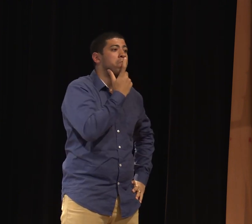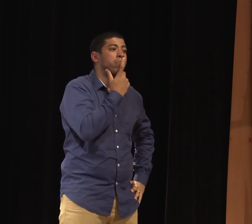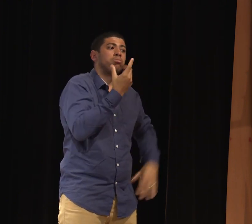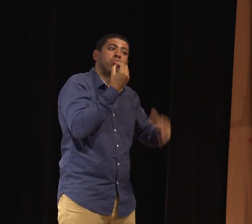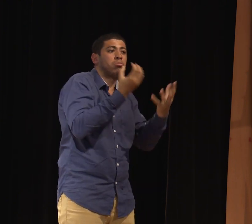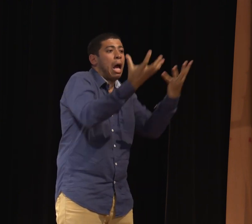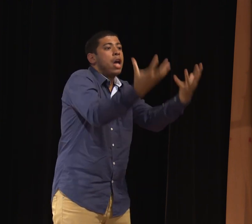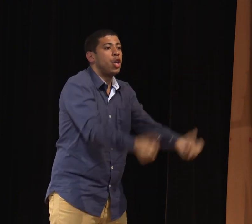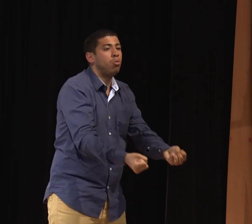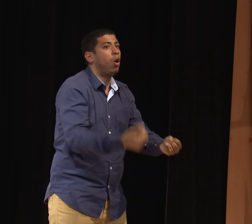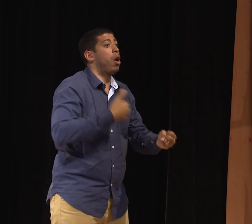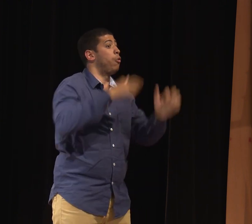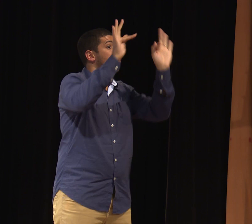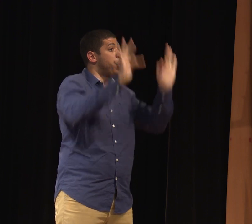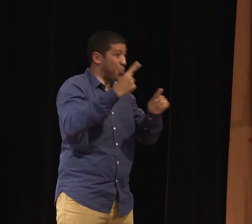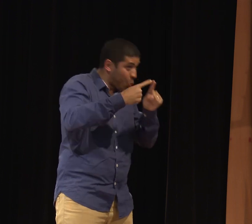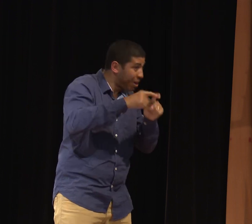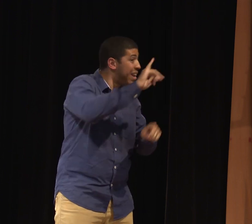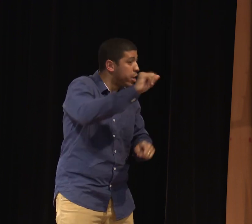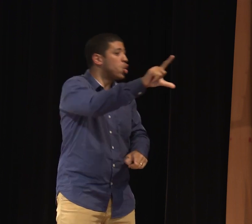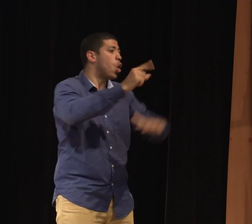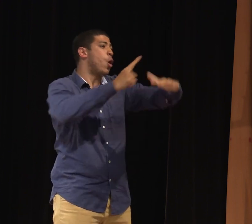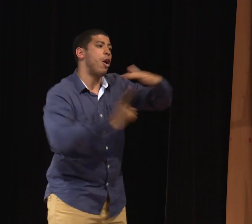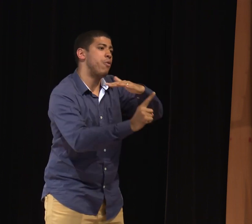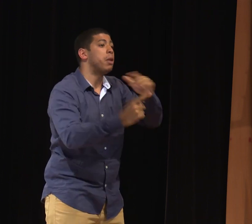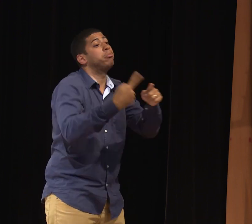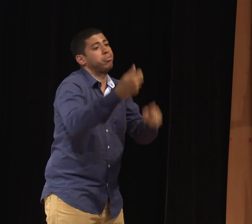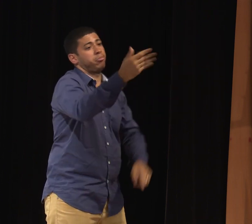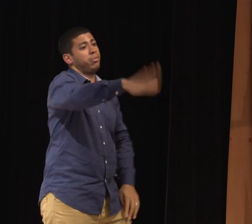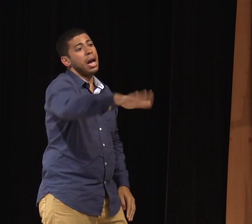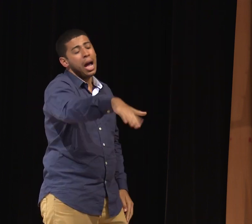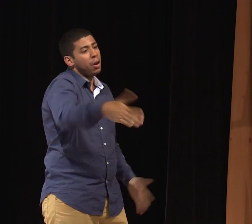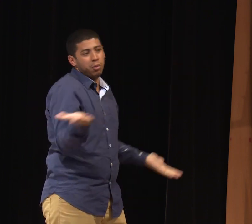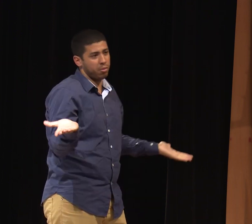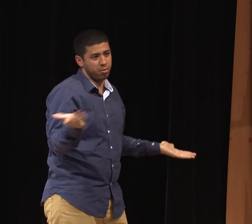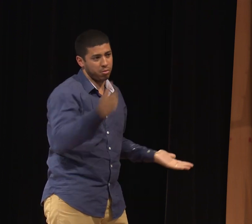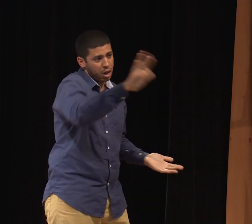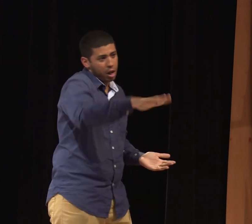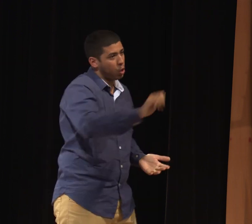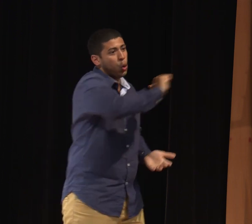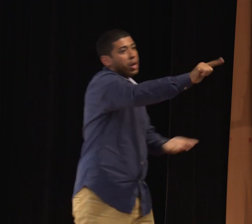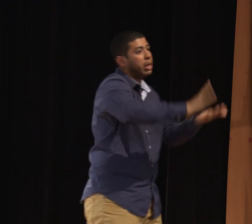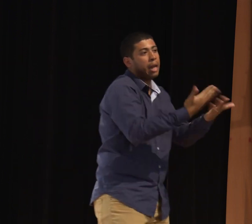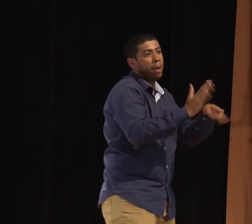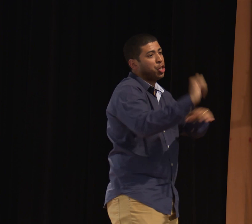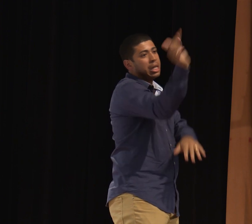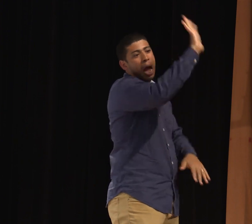claro. Aí o diretor ficou pensando, aí aceitou. Eu fiquei super feliz. Essa escolha, porque eles estavam querendo botar o avatar, que é muito mais barato